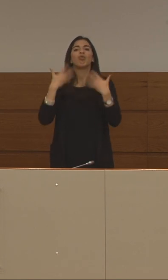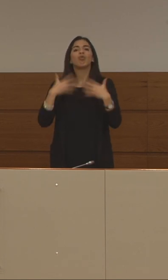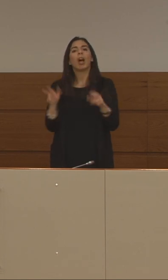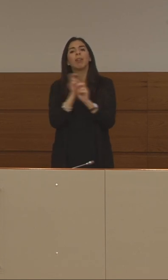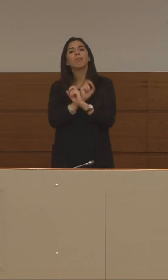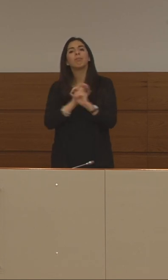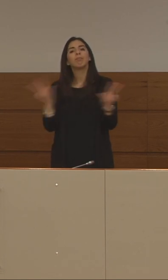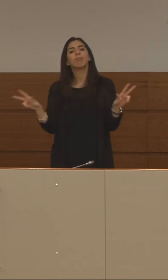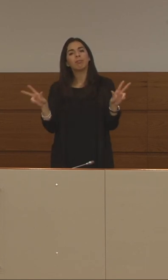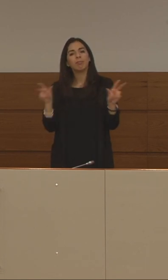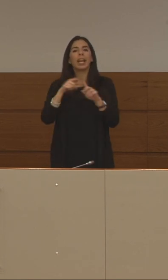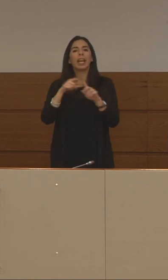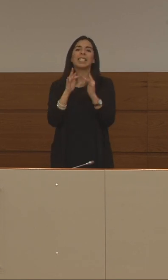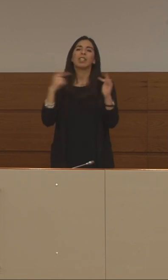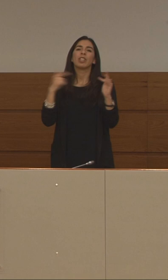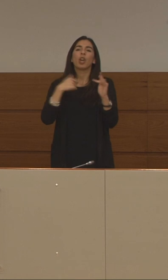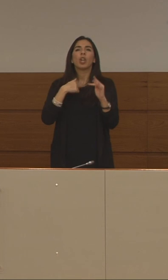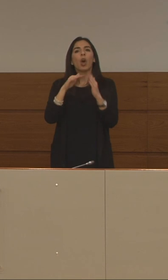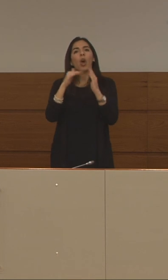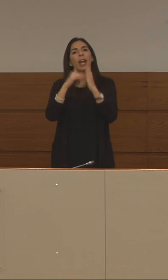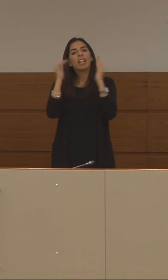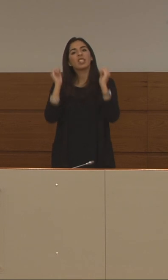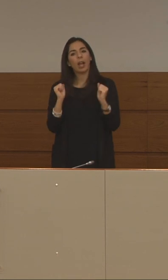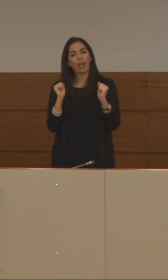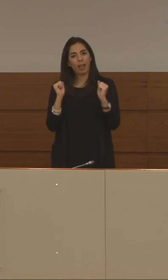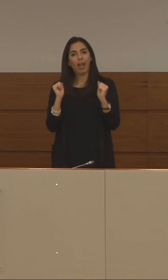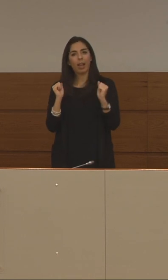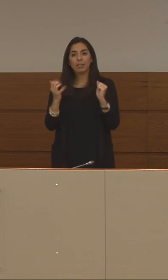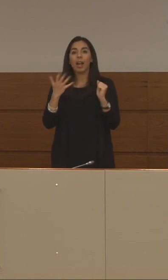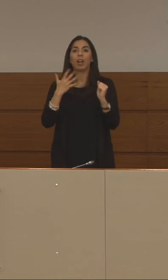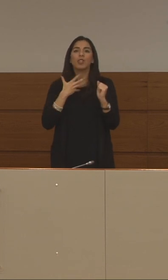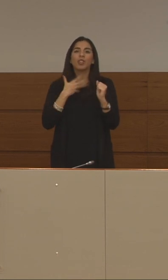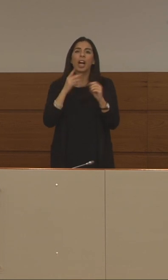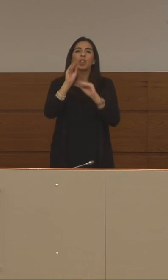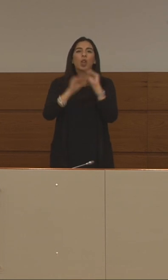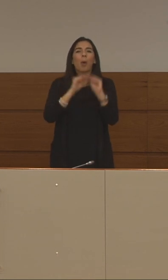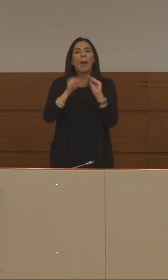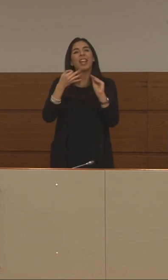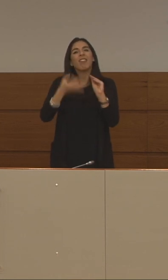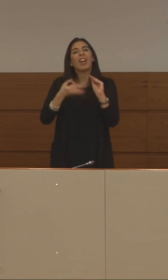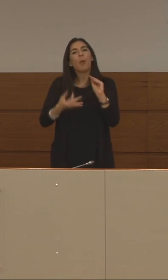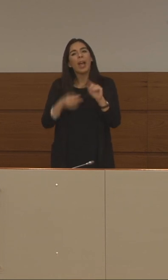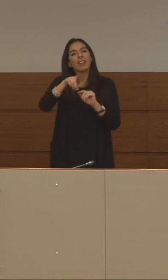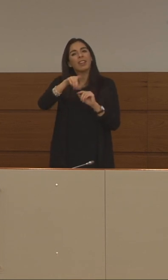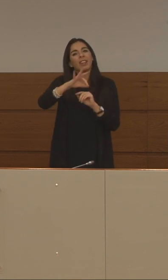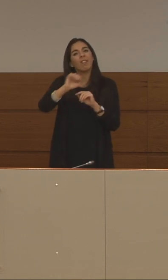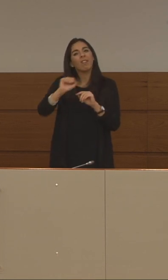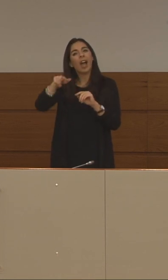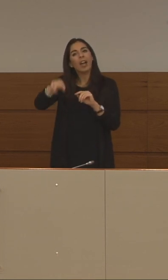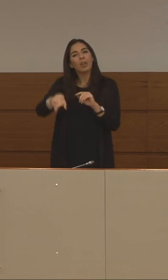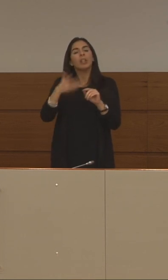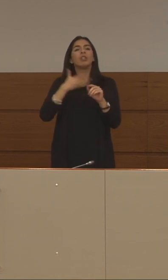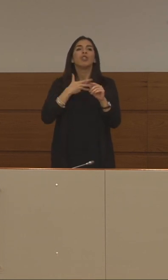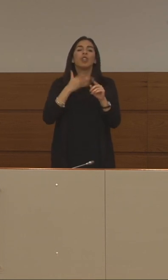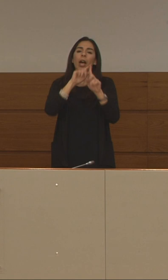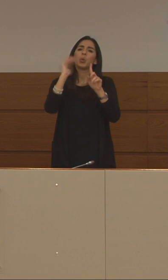sito io resto a casa ci sono tutte le informazioni aggiuntive si chiariscono anche questi aspetti